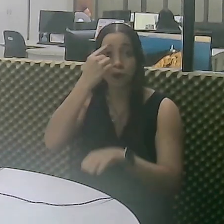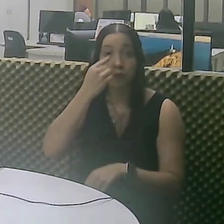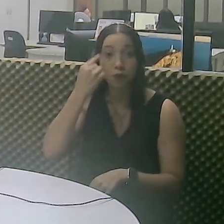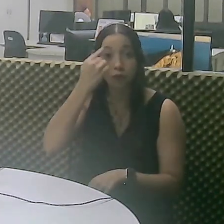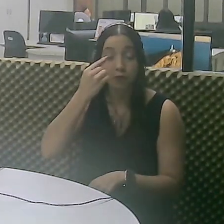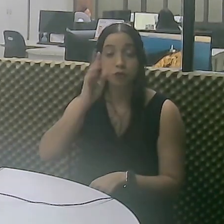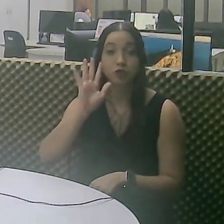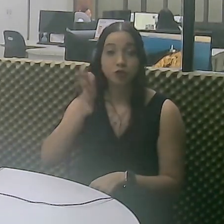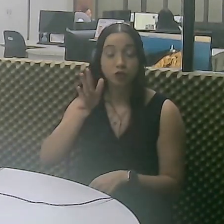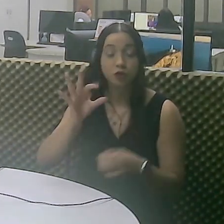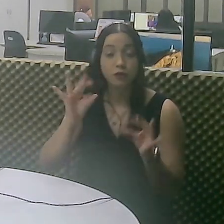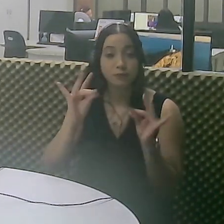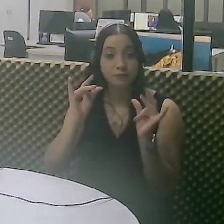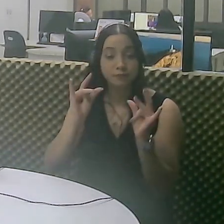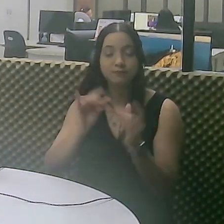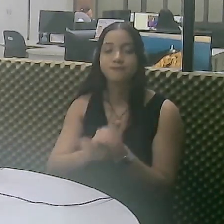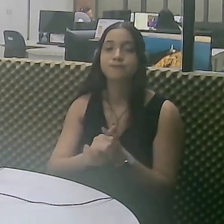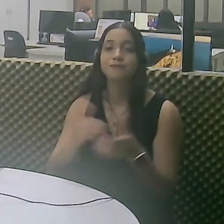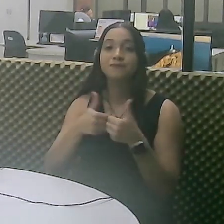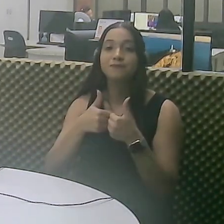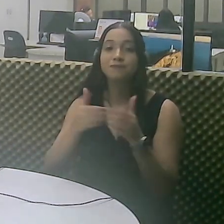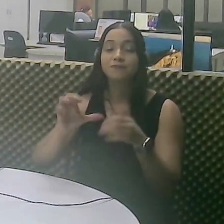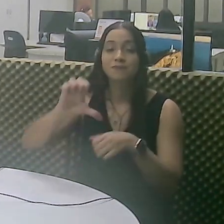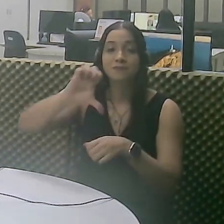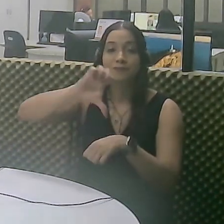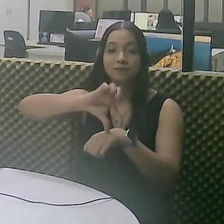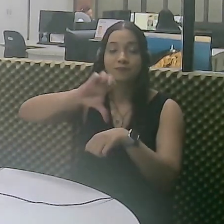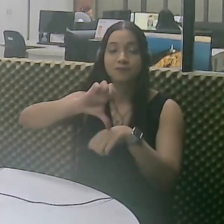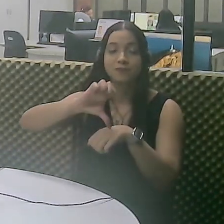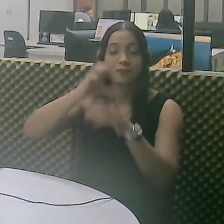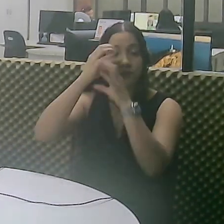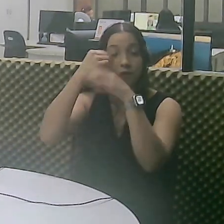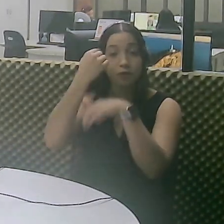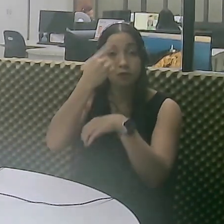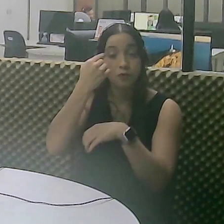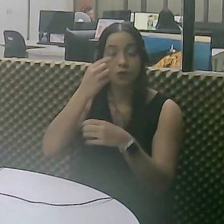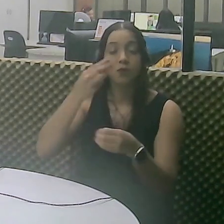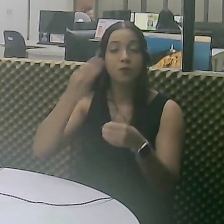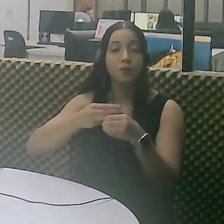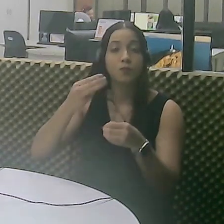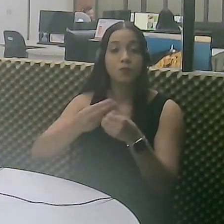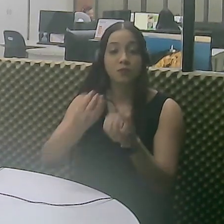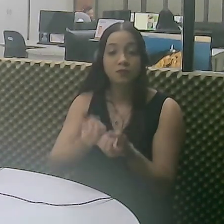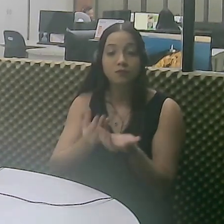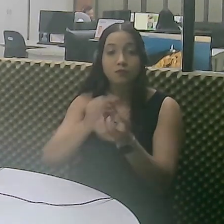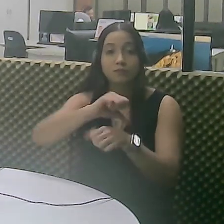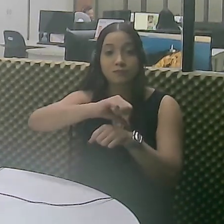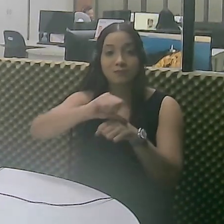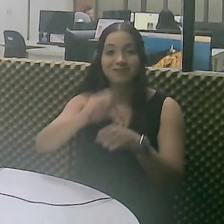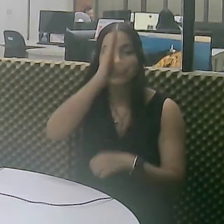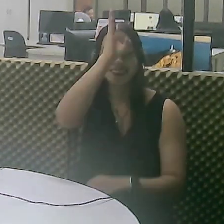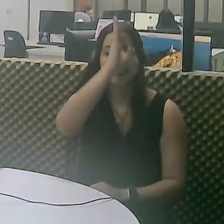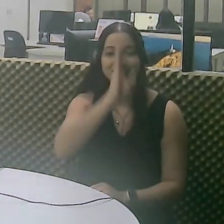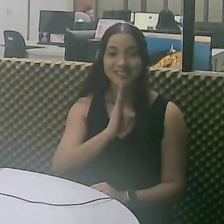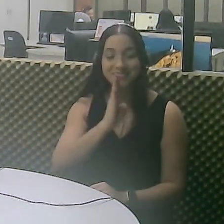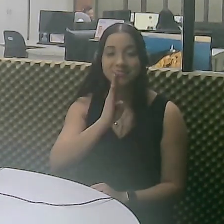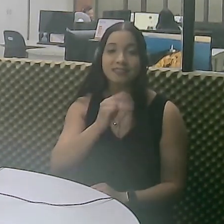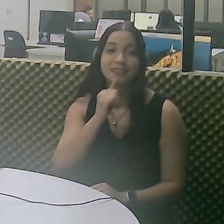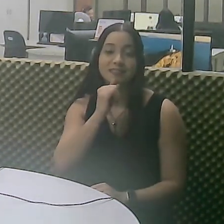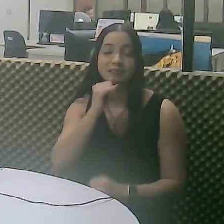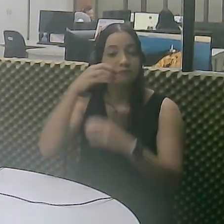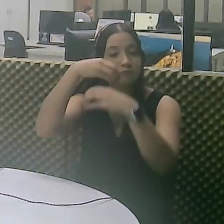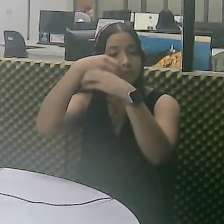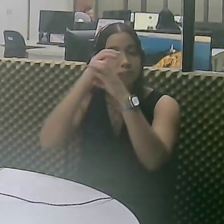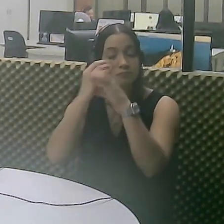retinografia. Com a abertura do centro oftalmológico em 2018, por exemplo, o município passou a ofertar procedimentos gratuitos, como exames